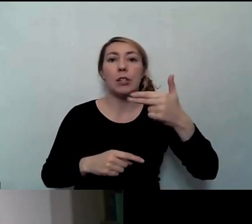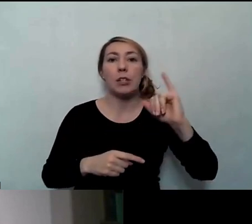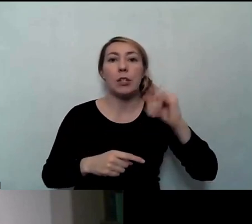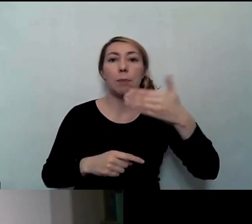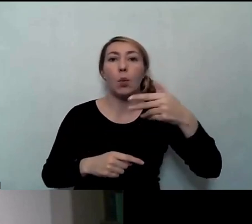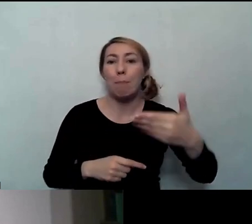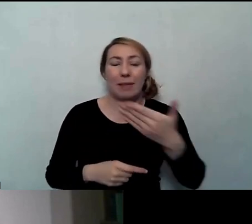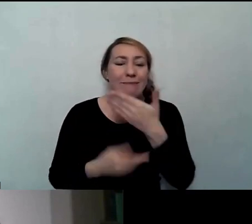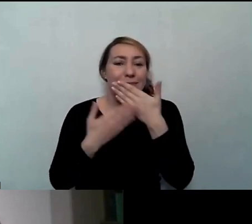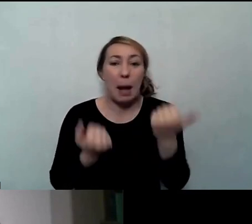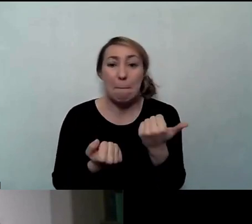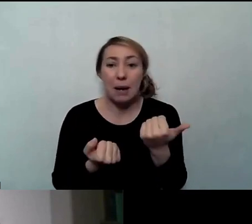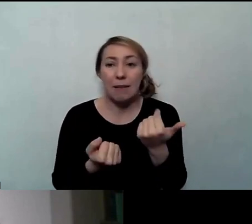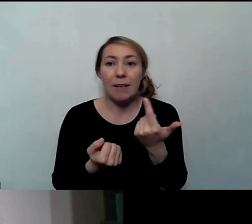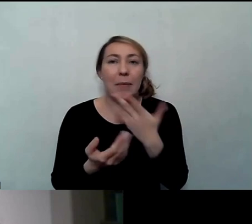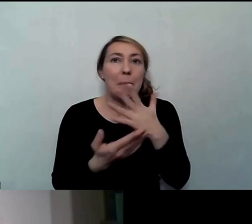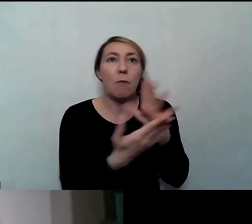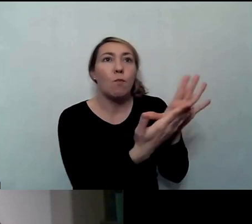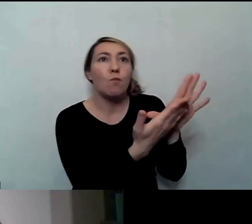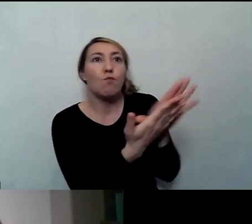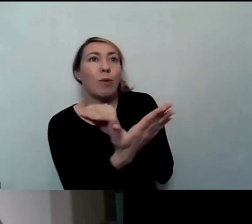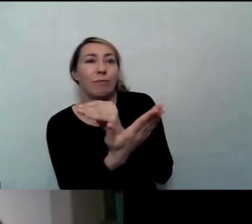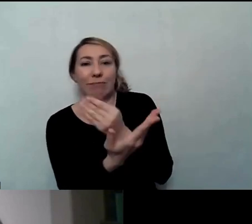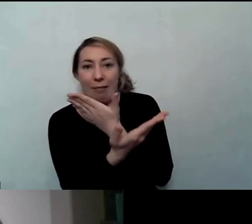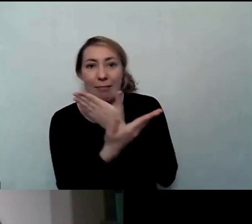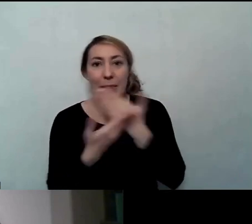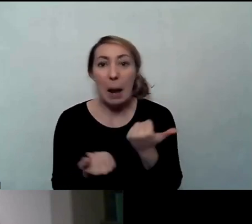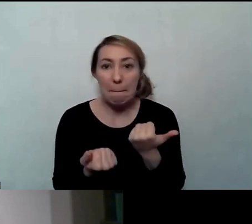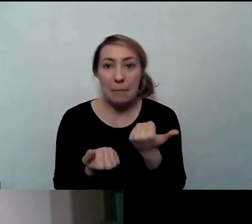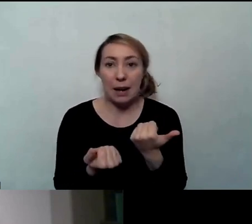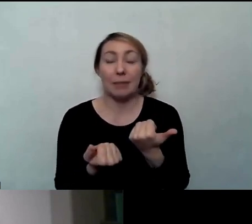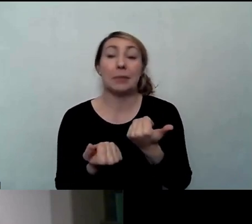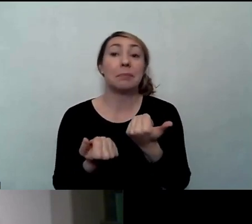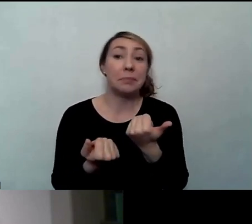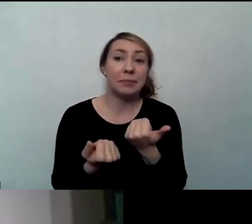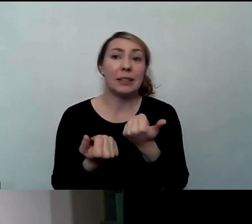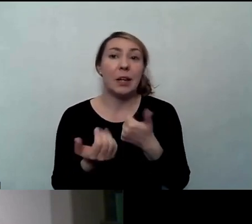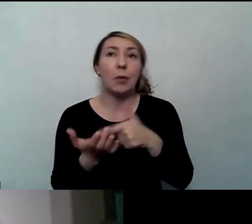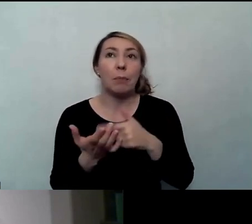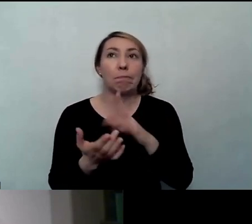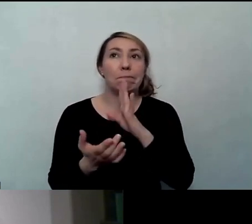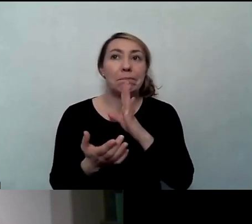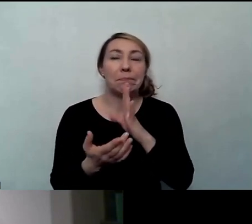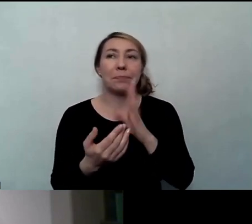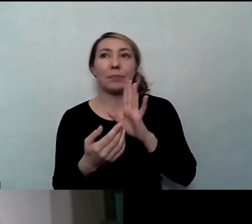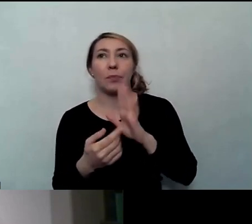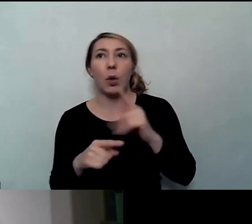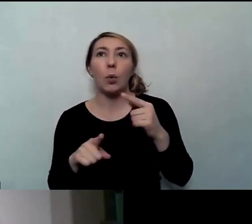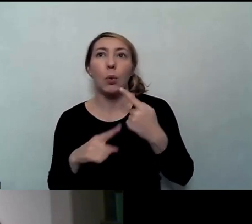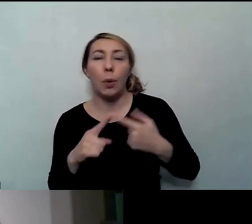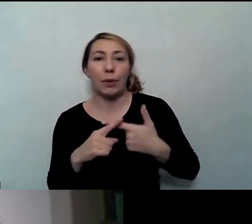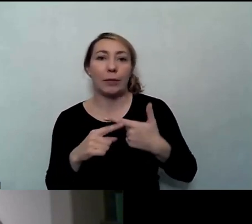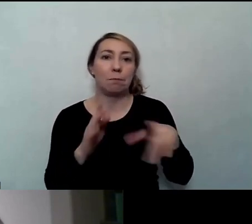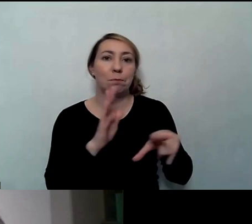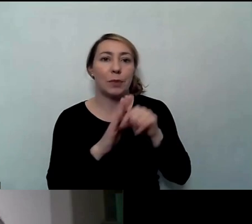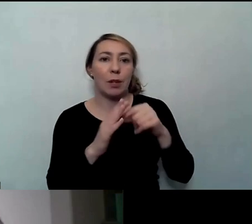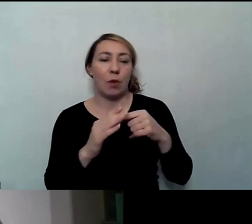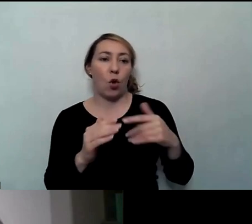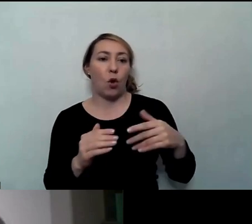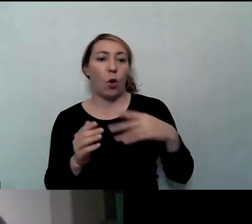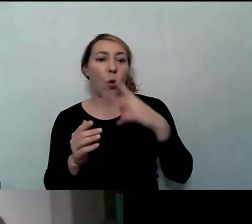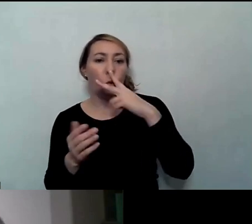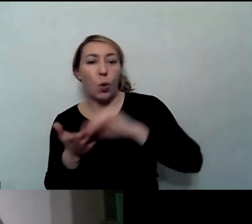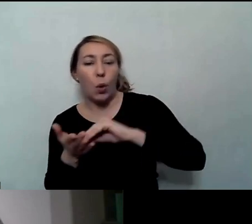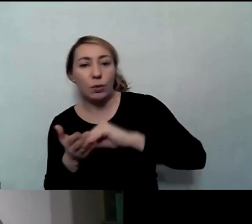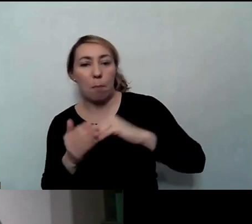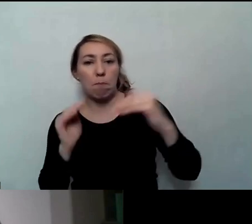nie ma do czego się odnieść i to było bardziej bazowało na doświadczeniu i na porównywaniu